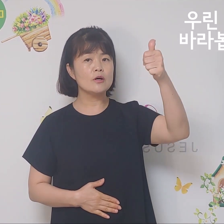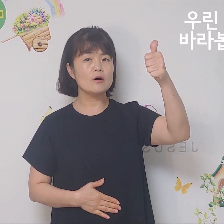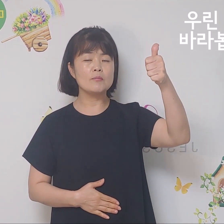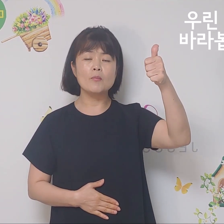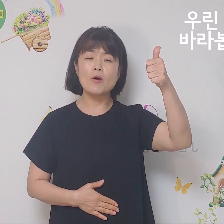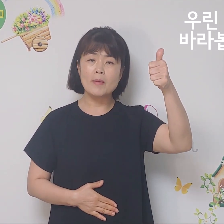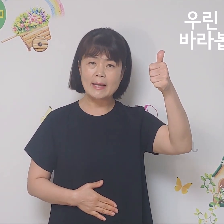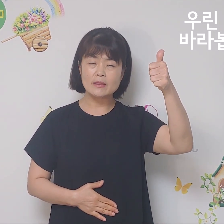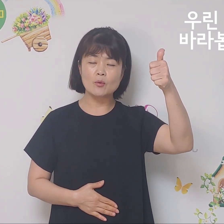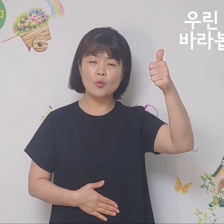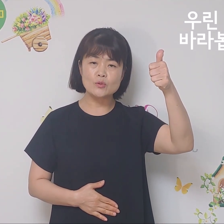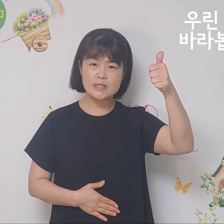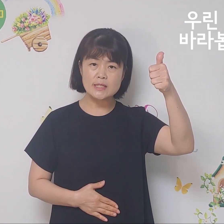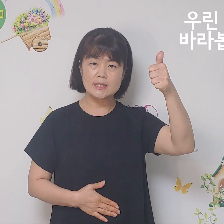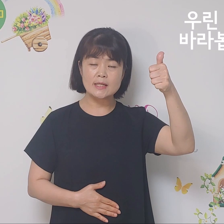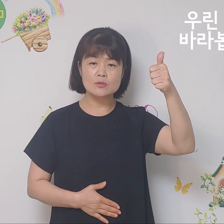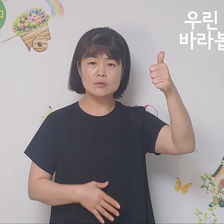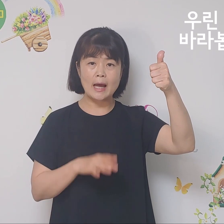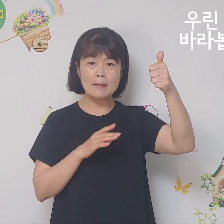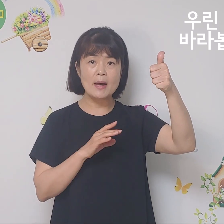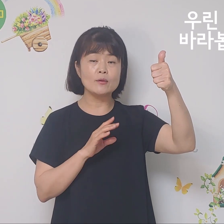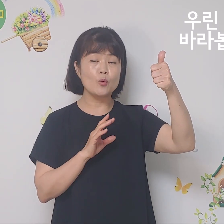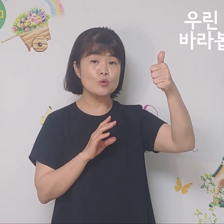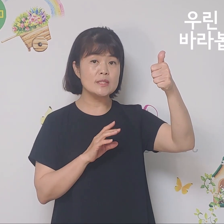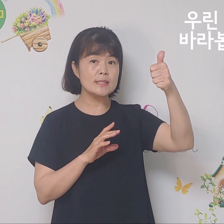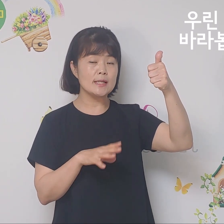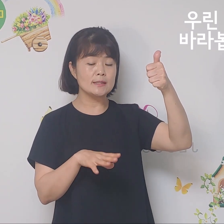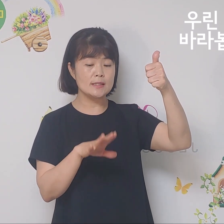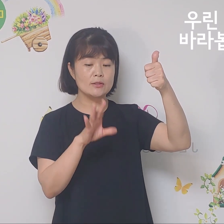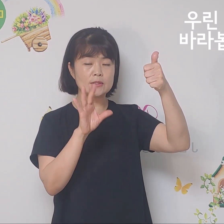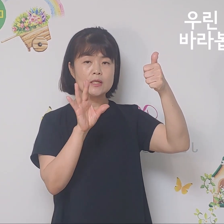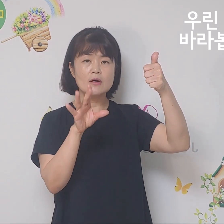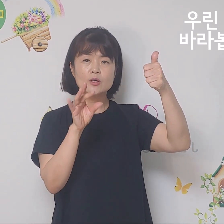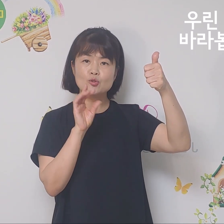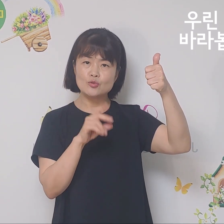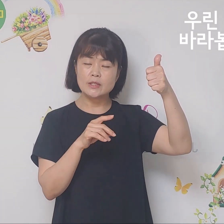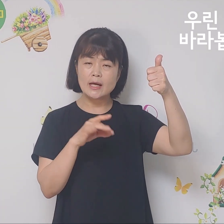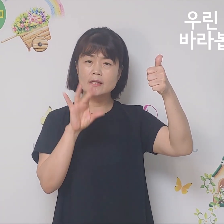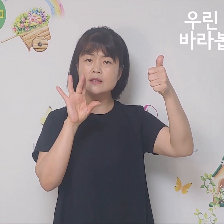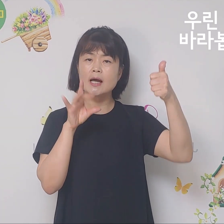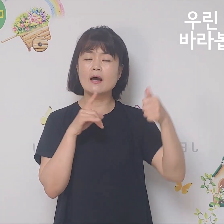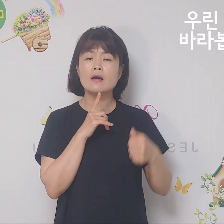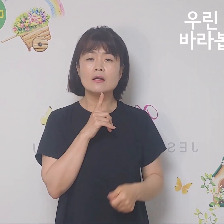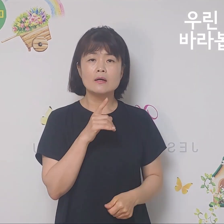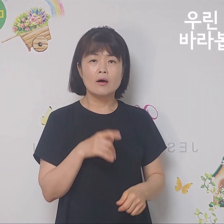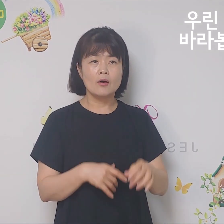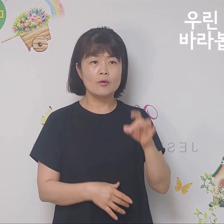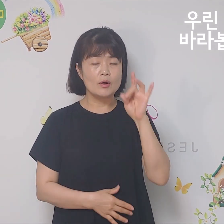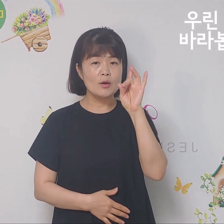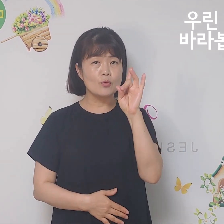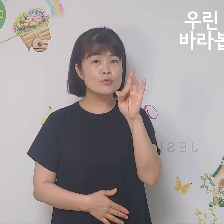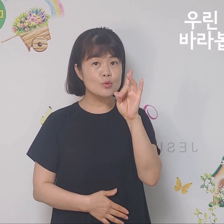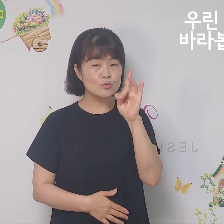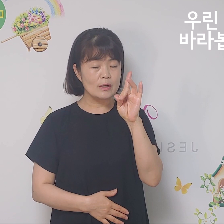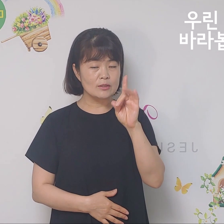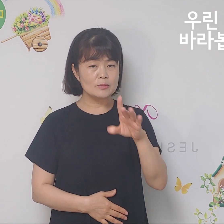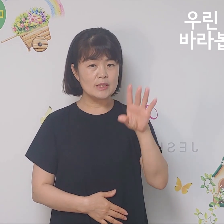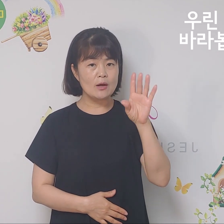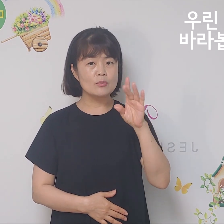똑같고요. 뭐뭐만, 오직이란 다만, 오직이란 뜻이거든요. 유일한, 자, 원래 오른손으로 하는 겁니다.